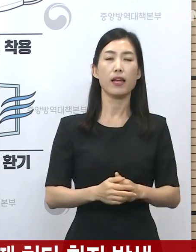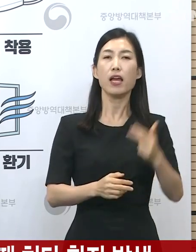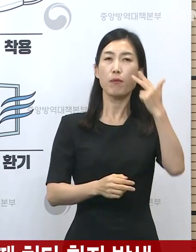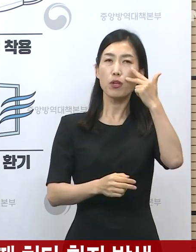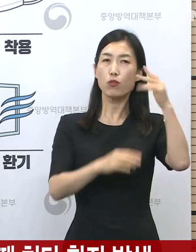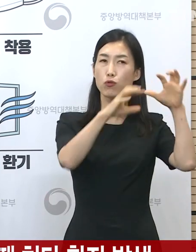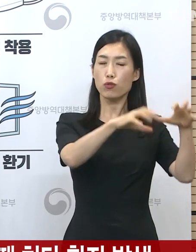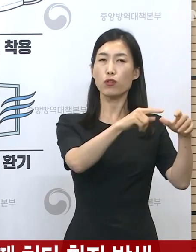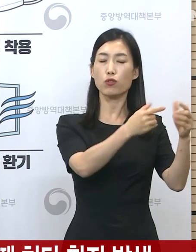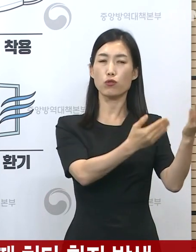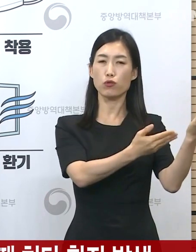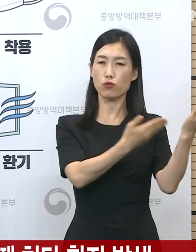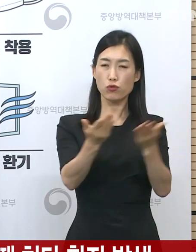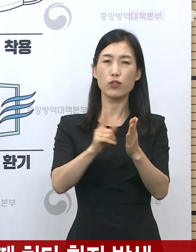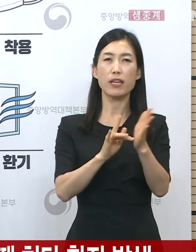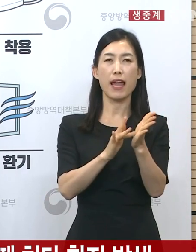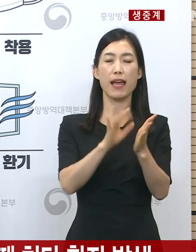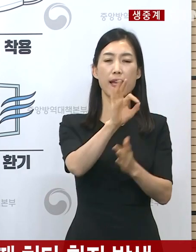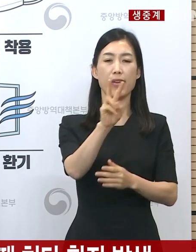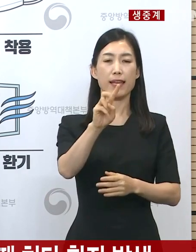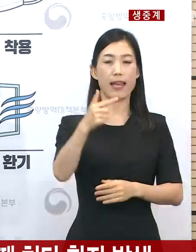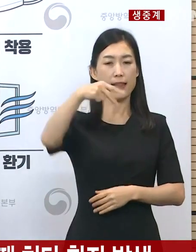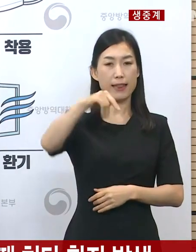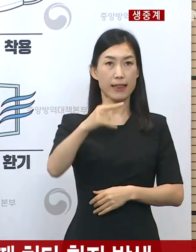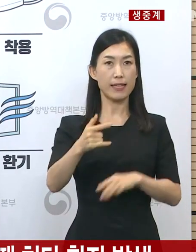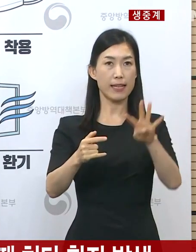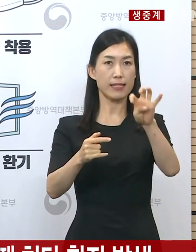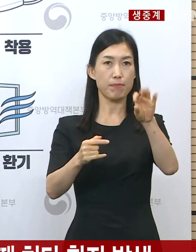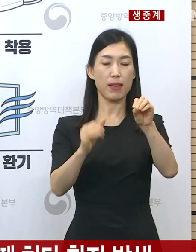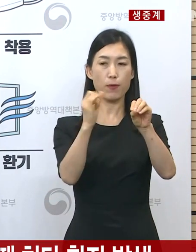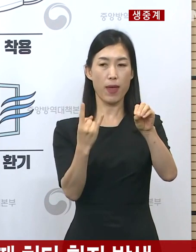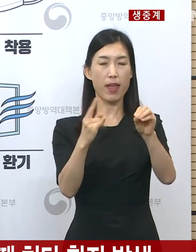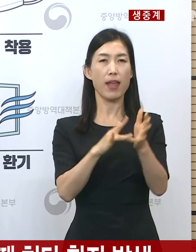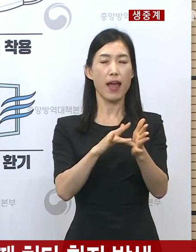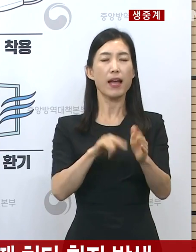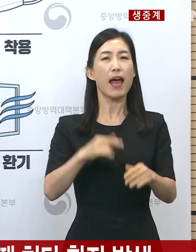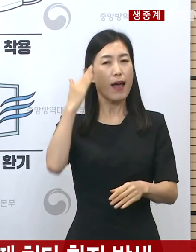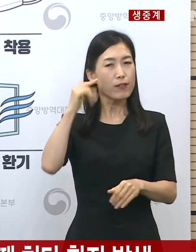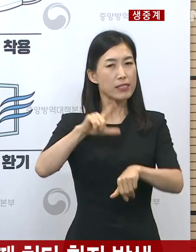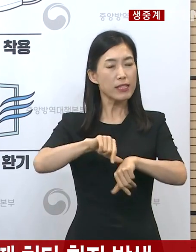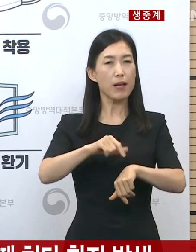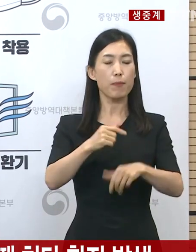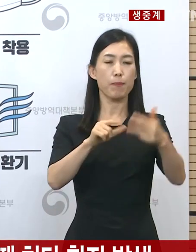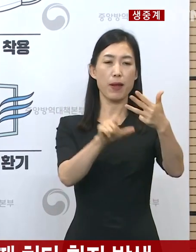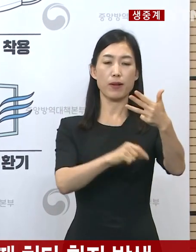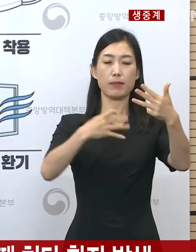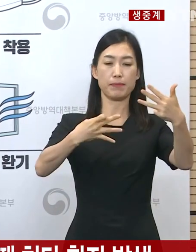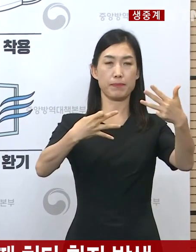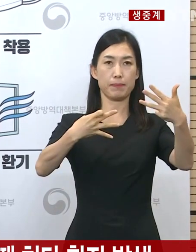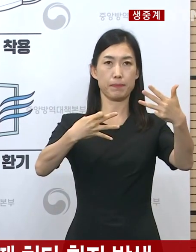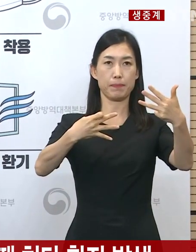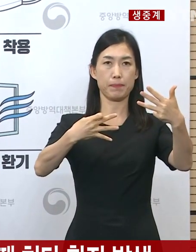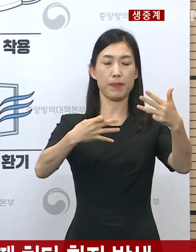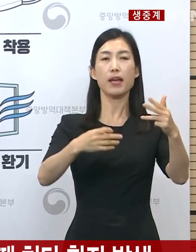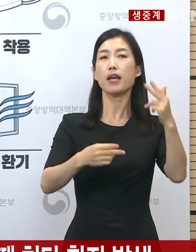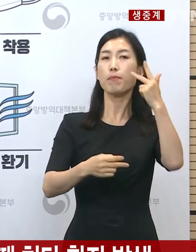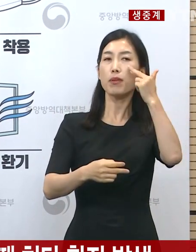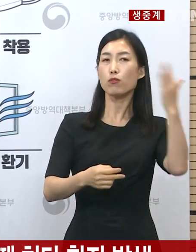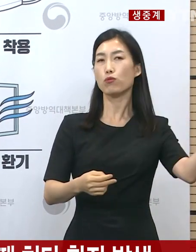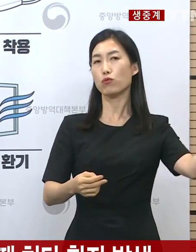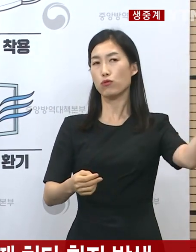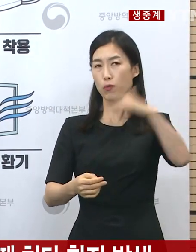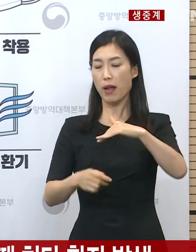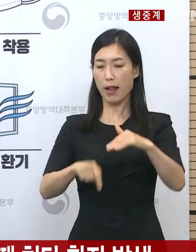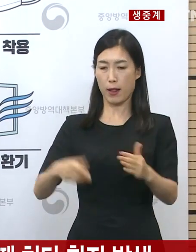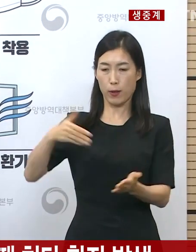미국 정부가 공여하는 얀센 백신 40만 회분이 우리나라 시각으로 8월 14일 미국을 출발하여